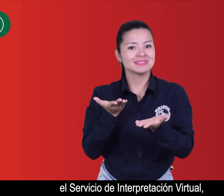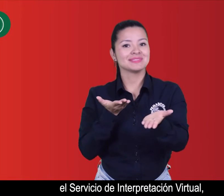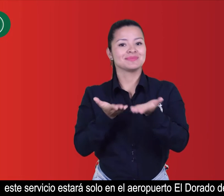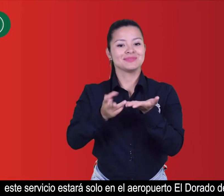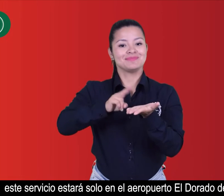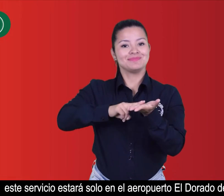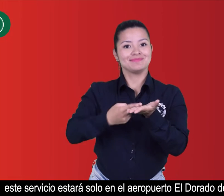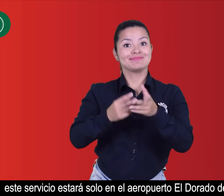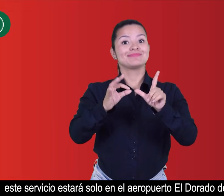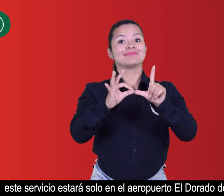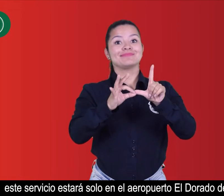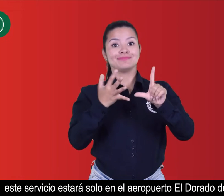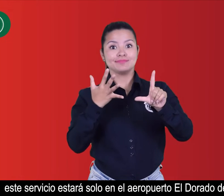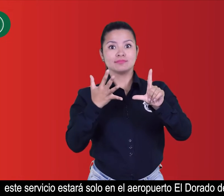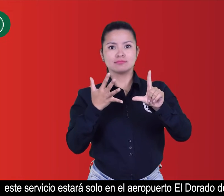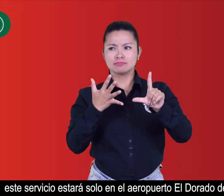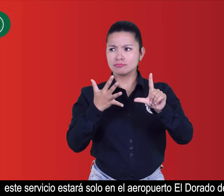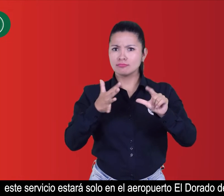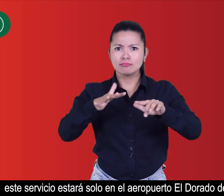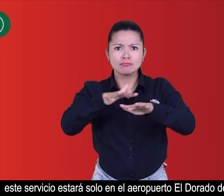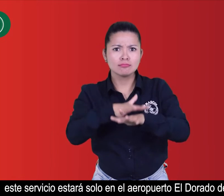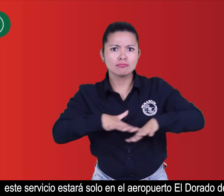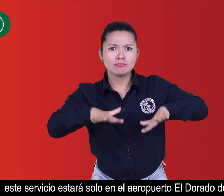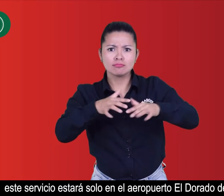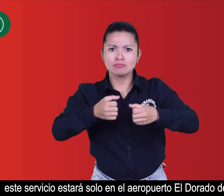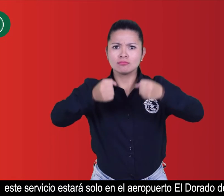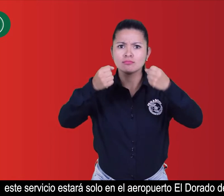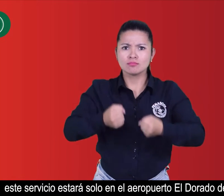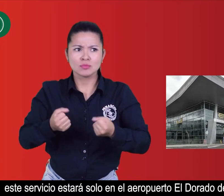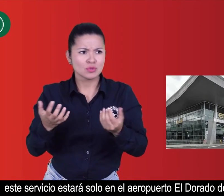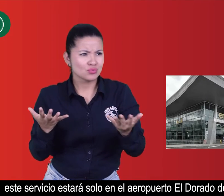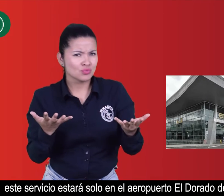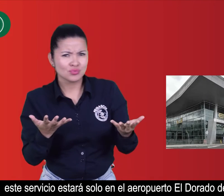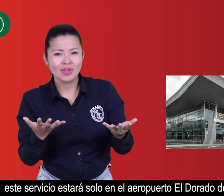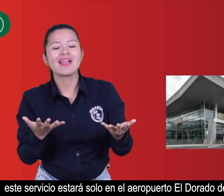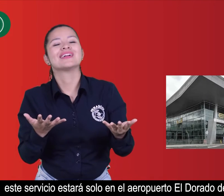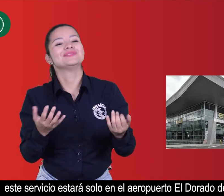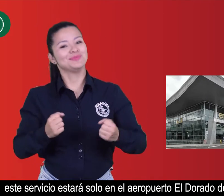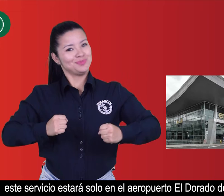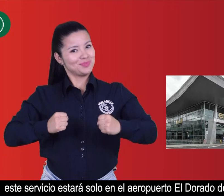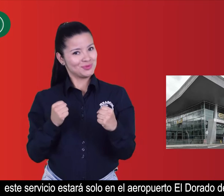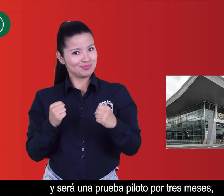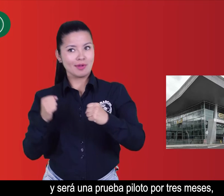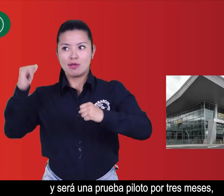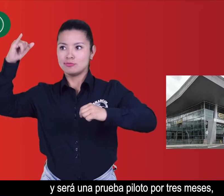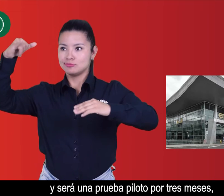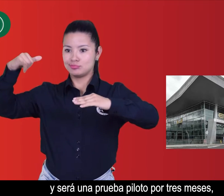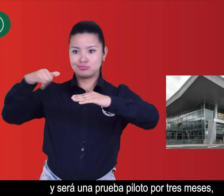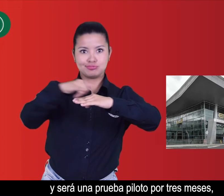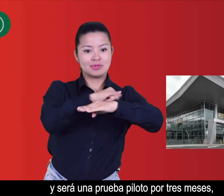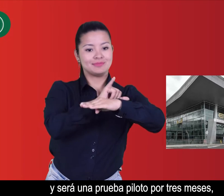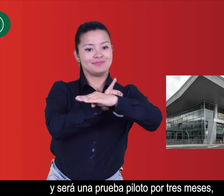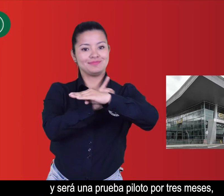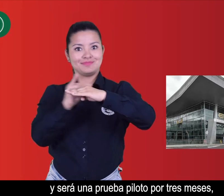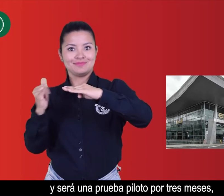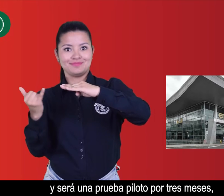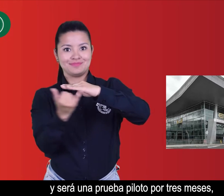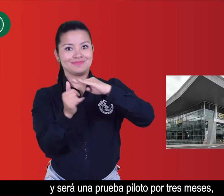Este servicio estará solo en el aeropuerto El Dorado de Bogotá y será una prueba piloto por tres meses.